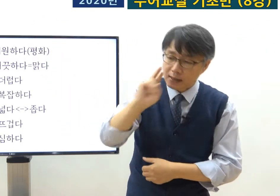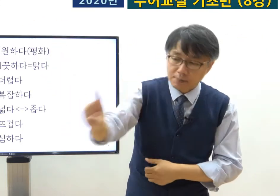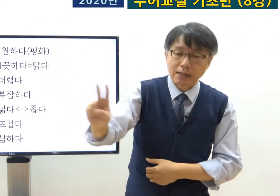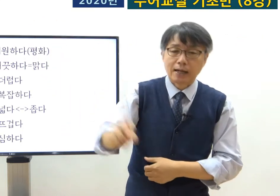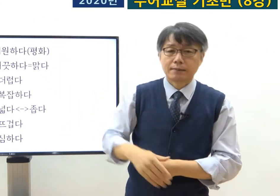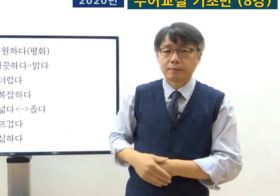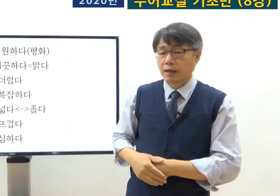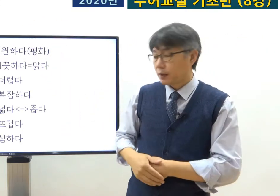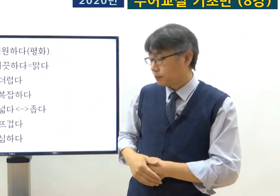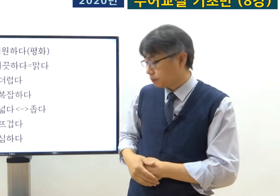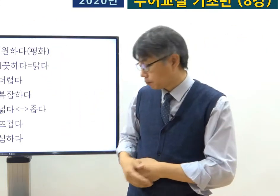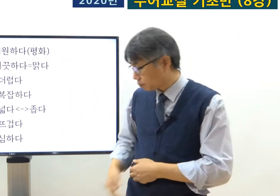심하다. 네.